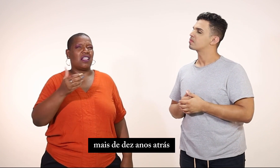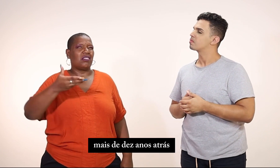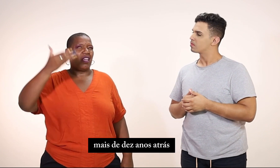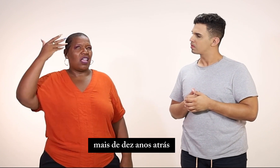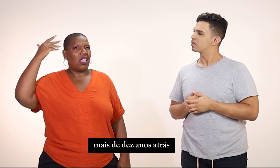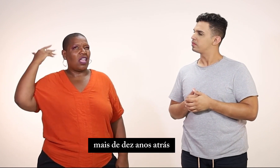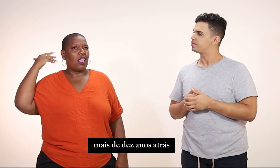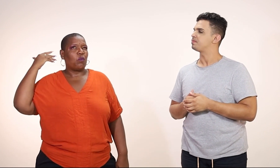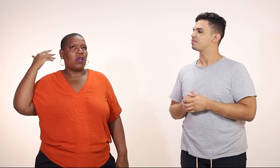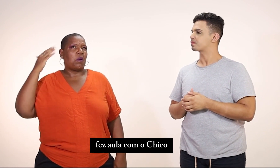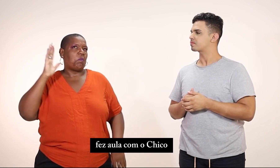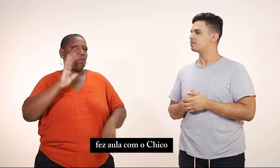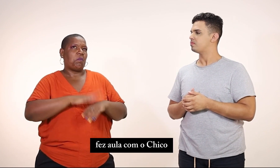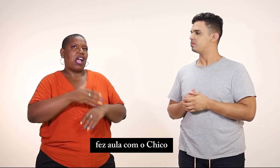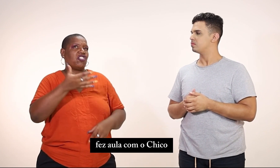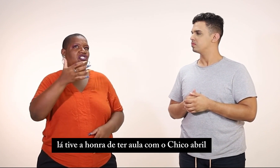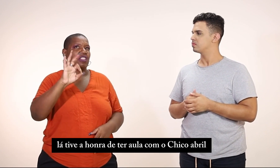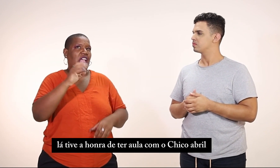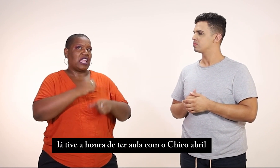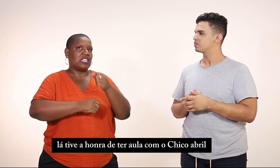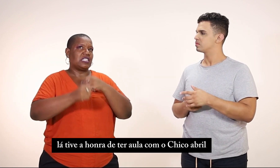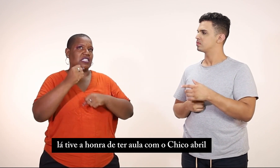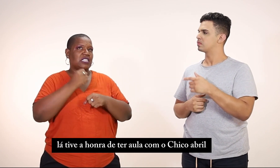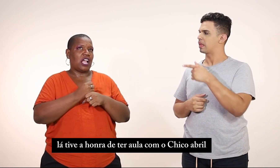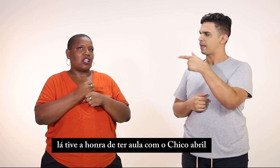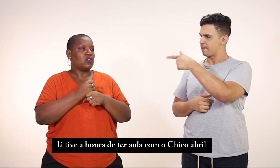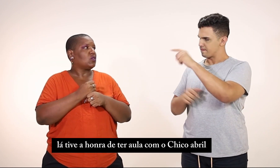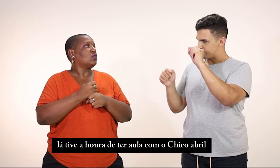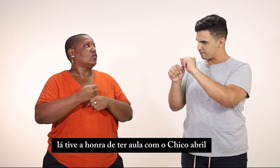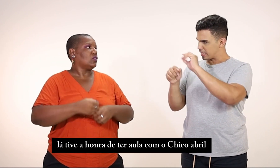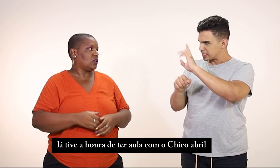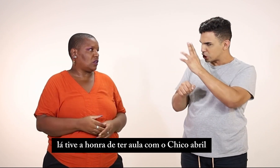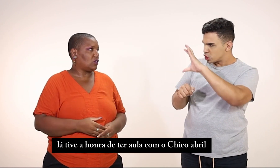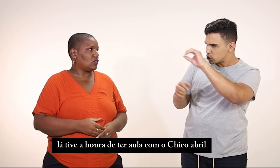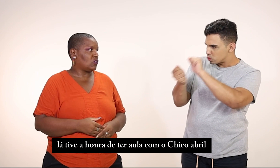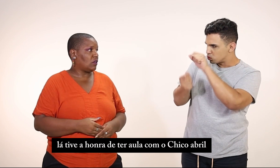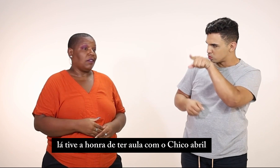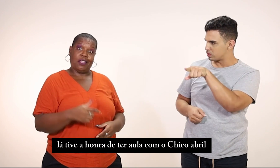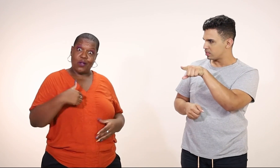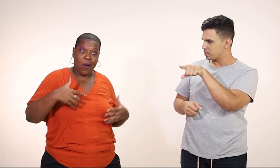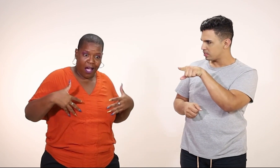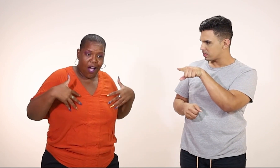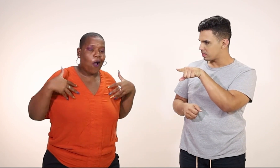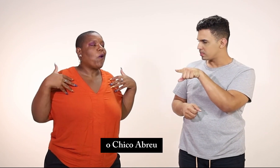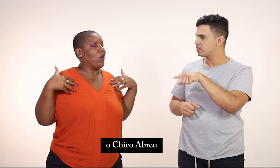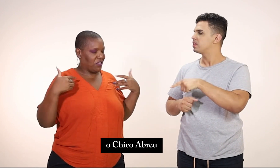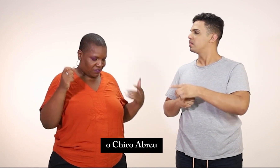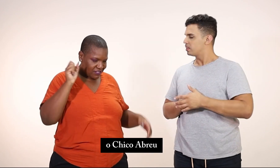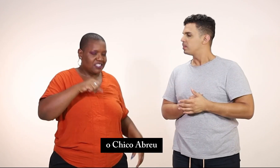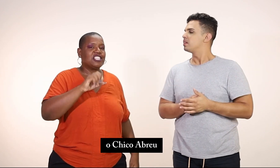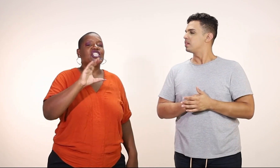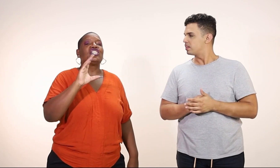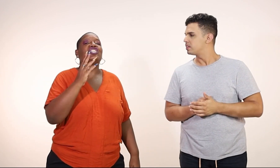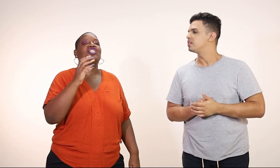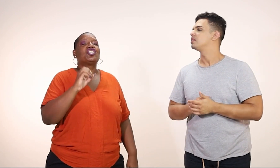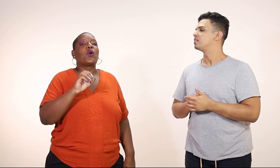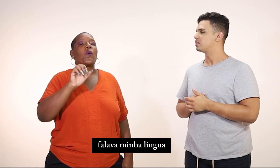10 anos atrás... Fez aula com o Chico lá? Tive a honra de ter aula com o Chico Abreu. O Chico Abreu falava